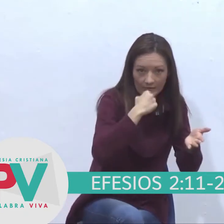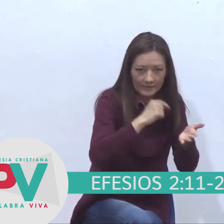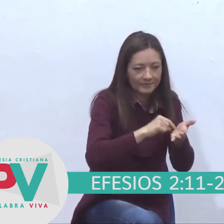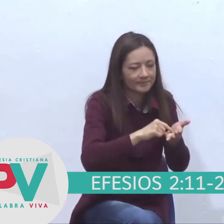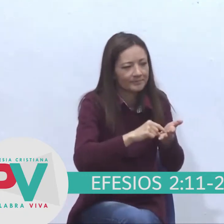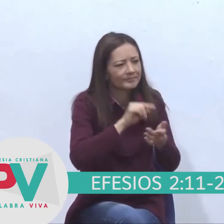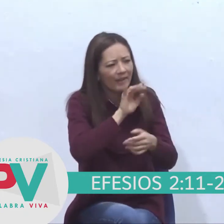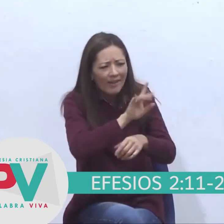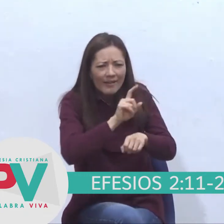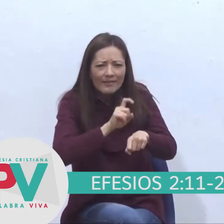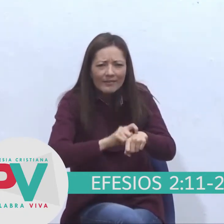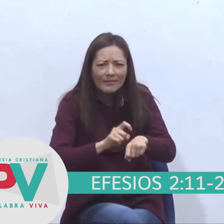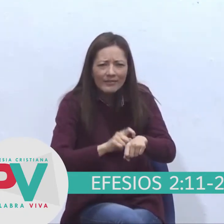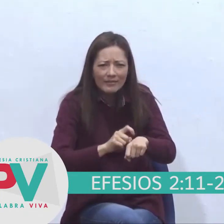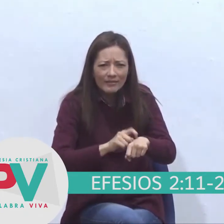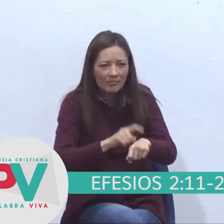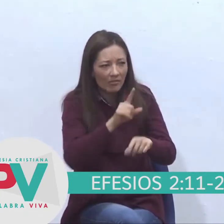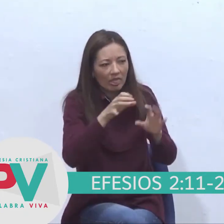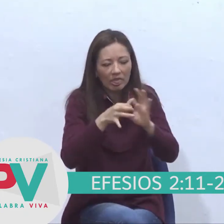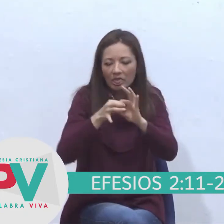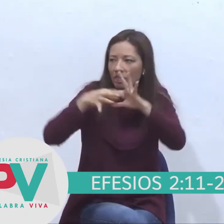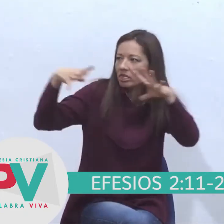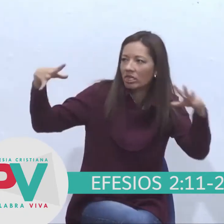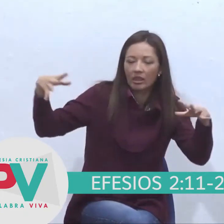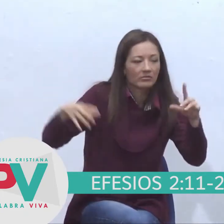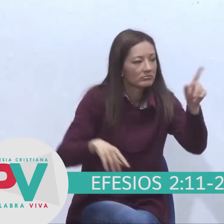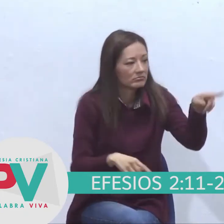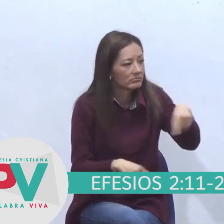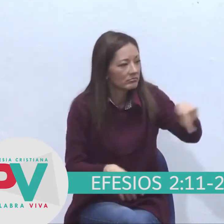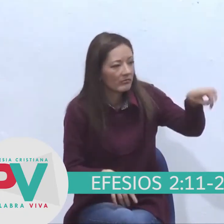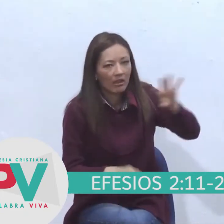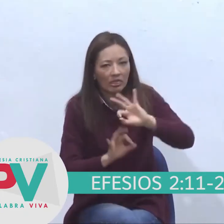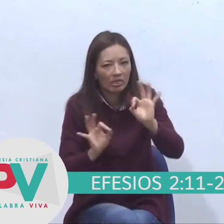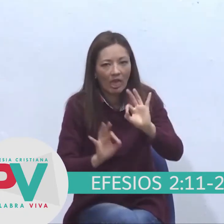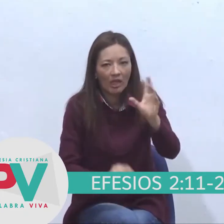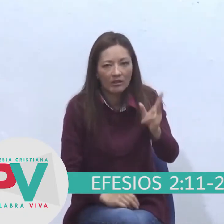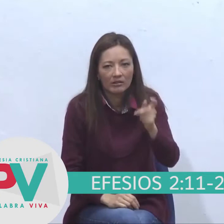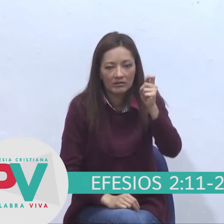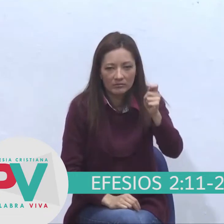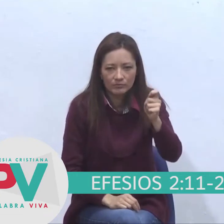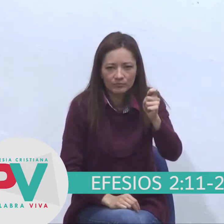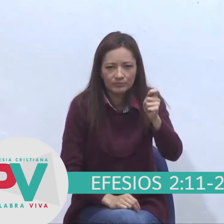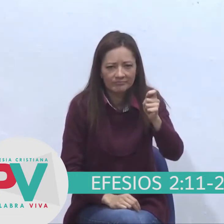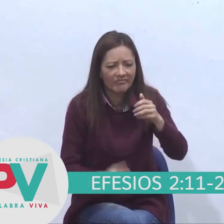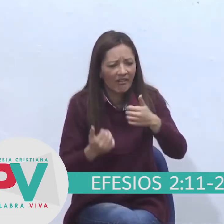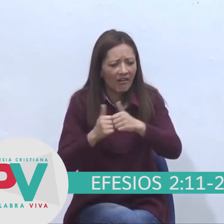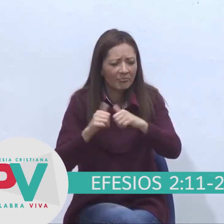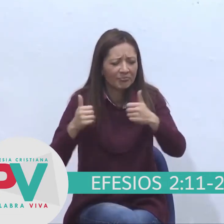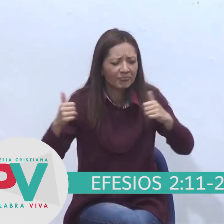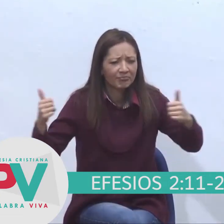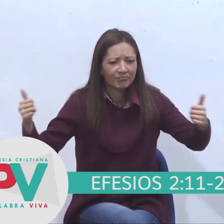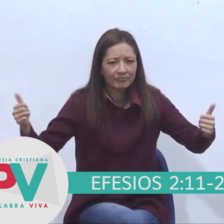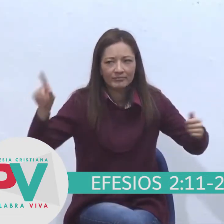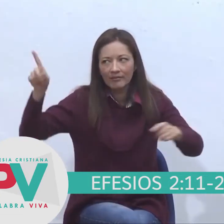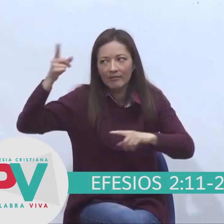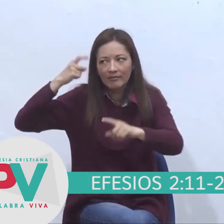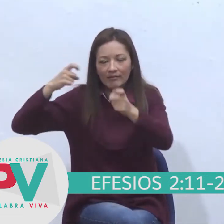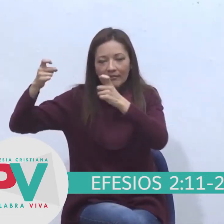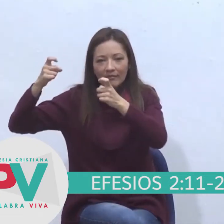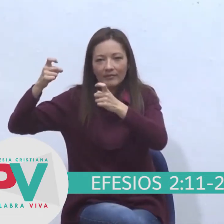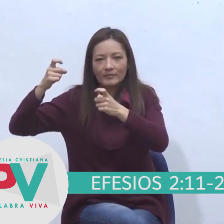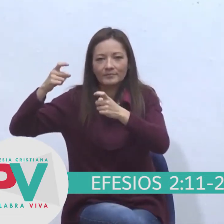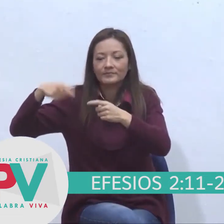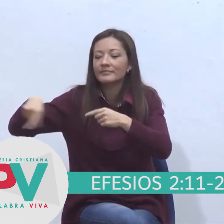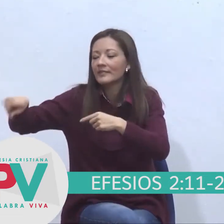aquel tiempo estabais sin Cristo. Usted y yo estábamos en un tiempo sin Cristo. Alejados de la ciudadanía de